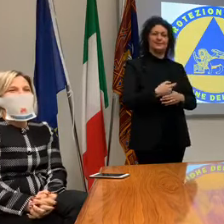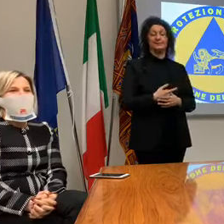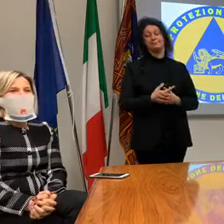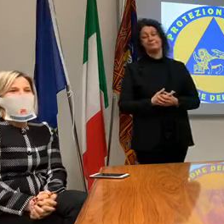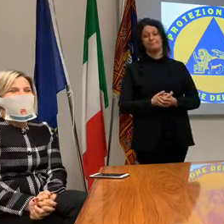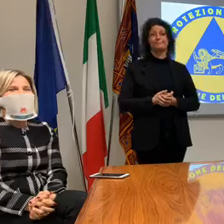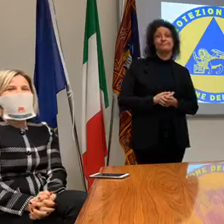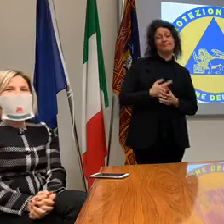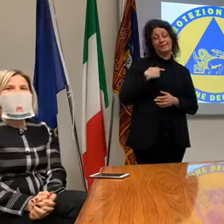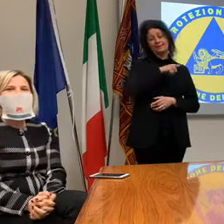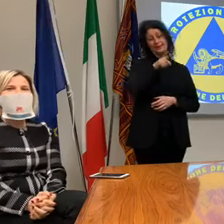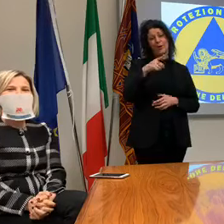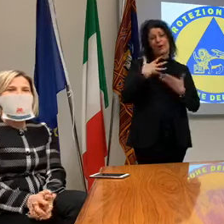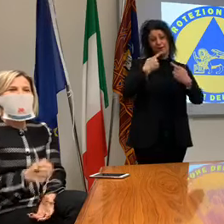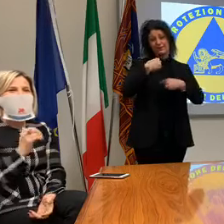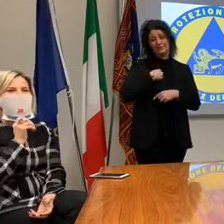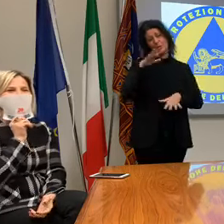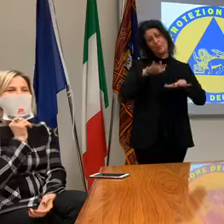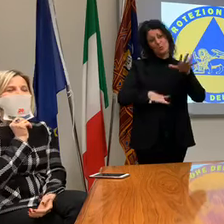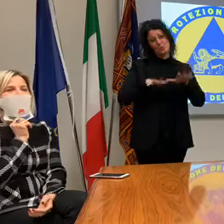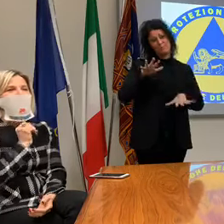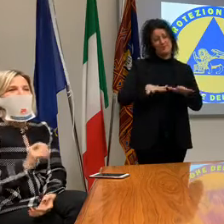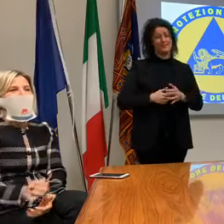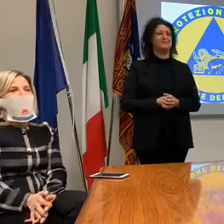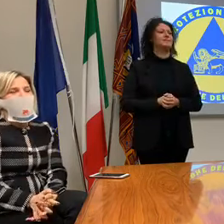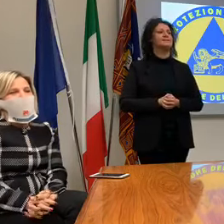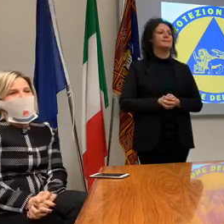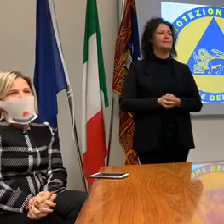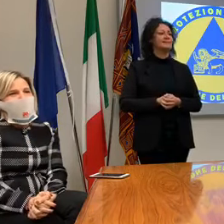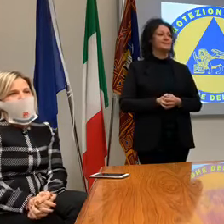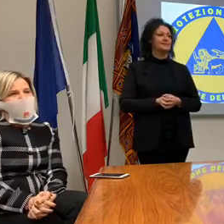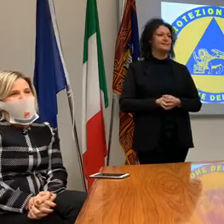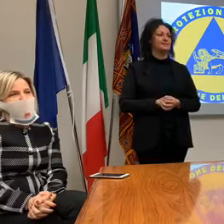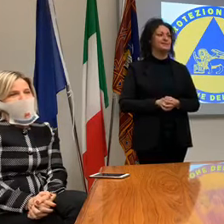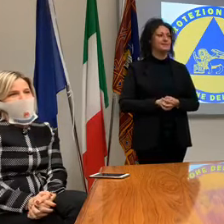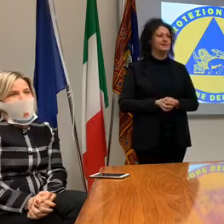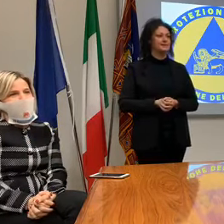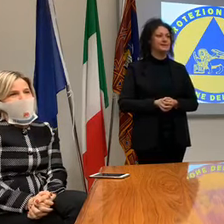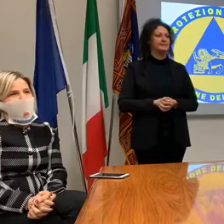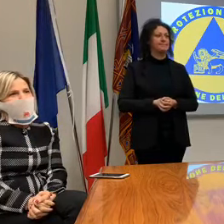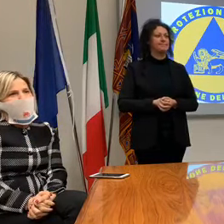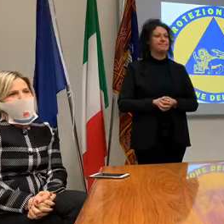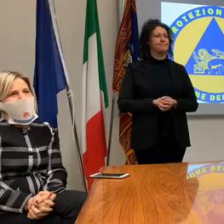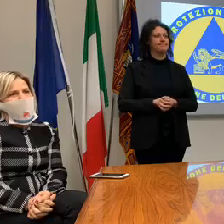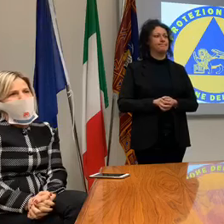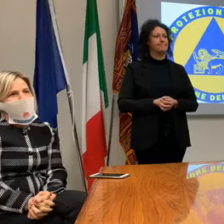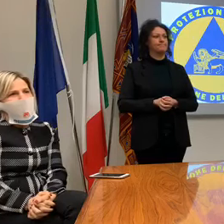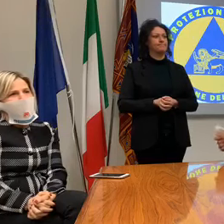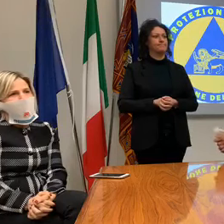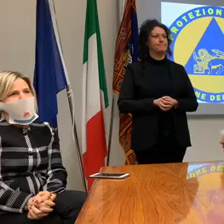avrei qualche dubbio. E basta, ragazzi. No, io, però, Presidente, siccome ci chiederanno... No.